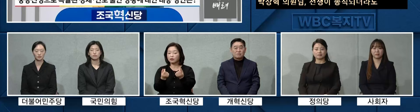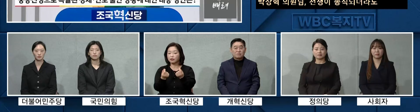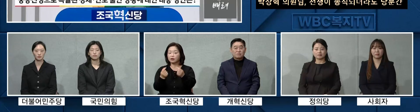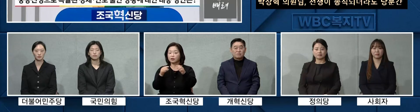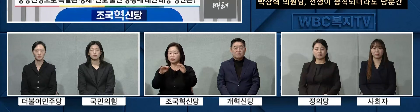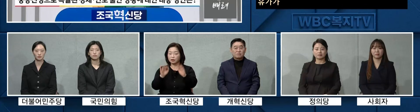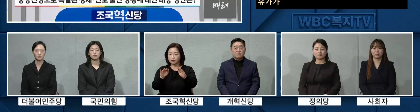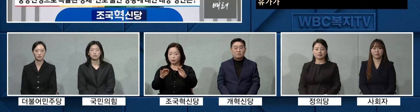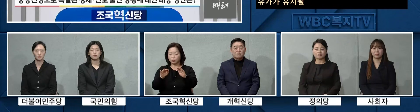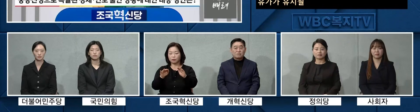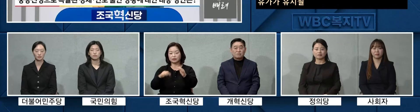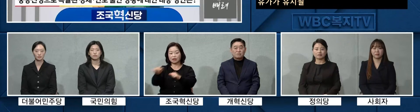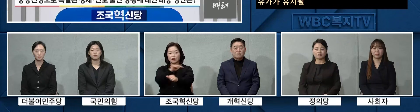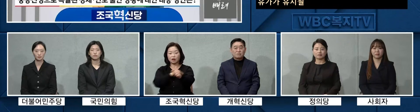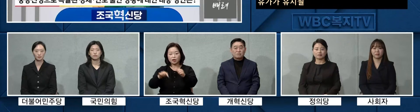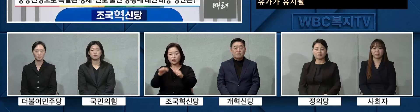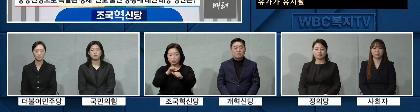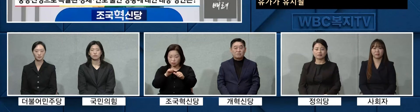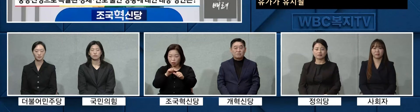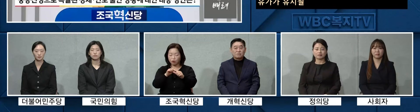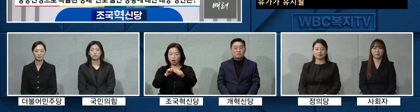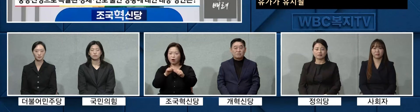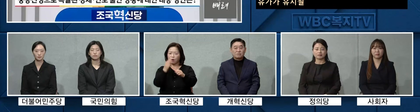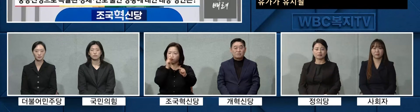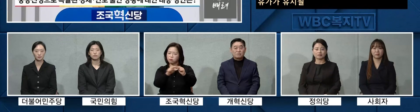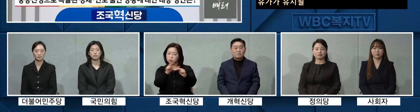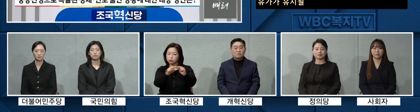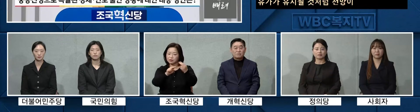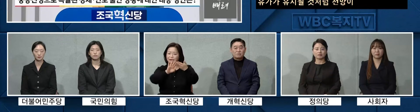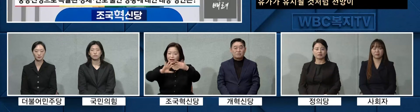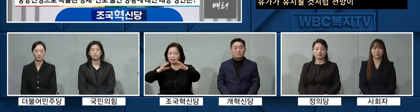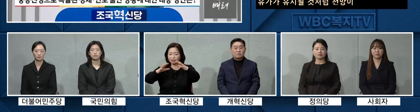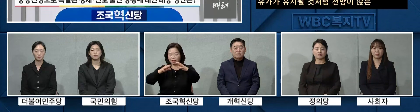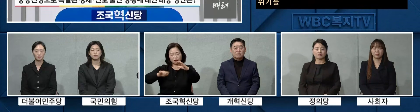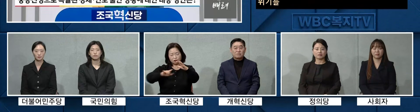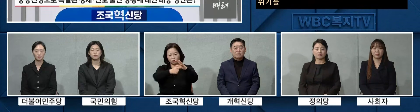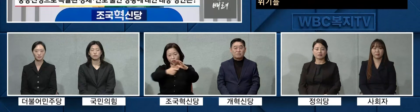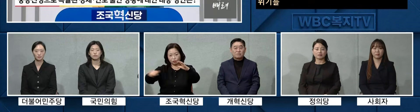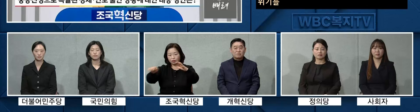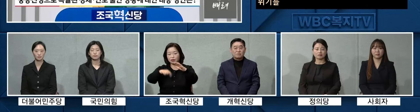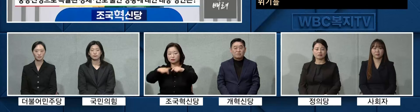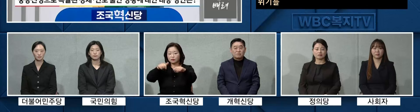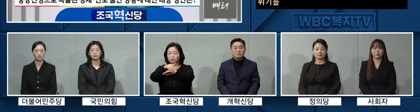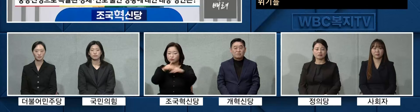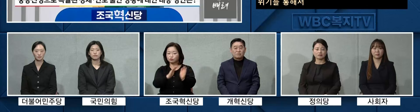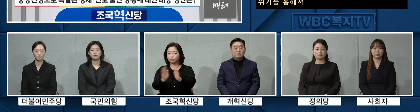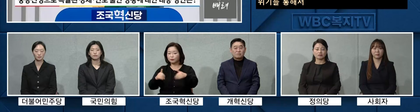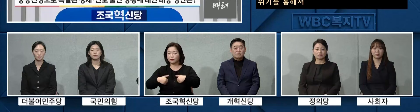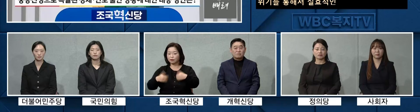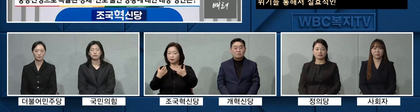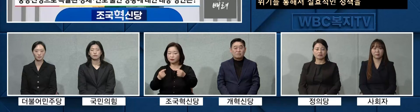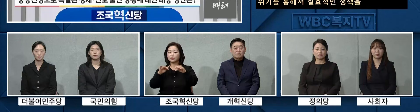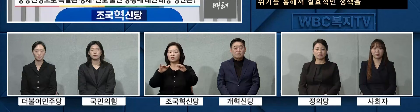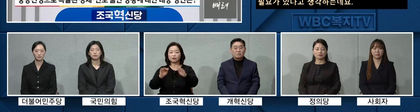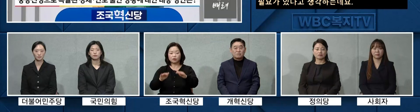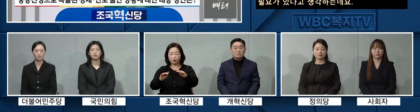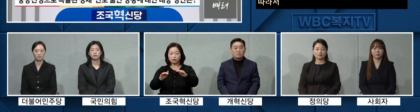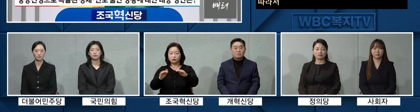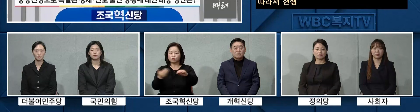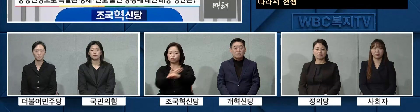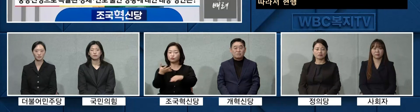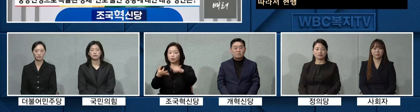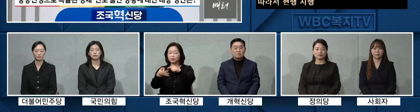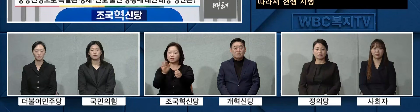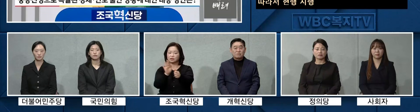이번 위기를 통해 실효성 있는 원유 도입선 다변화 정책을 마련할 필요가 있다고 생각하는데요. 따라서 현행 시행 중인 운송비